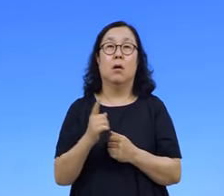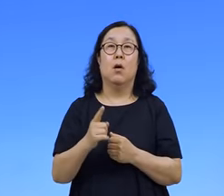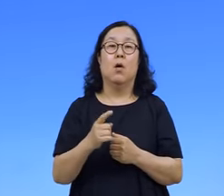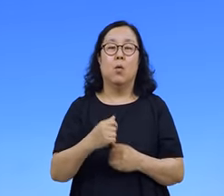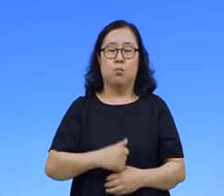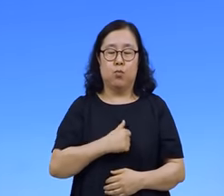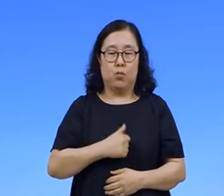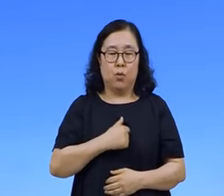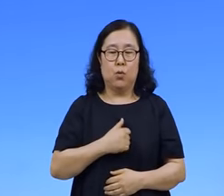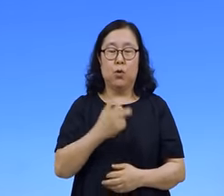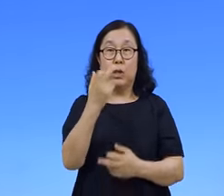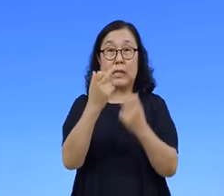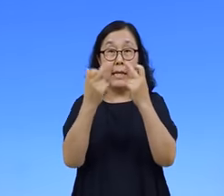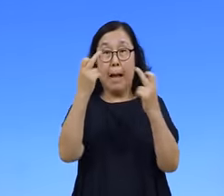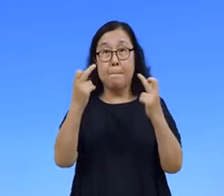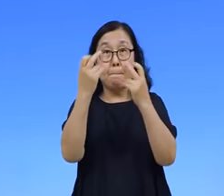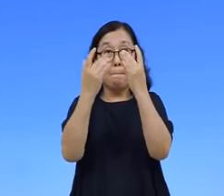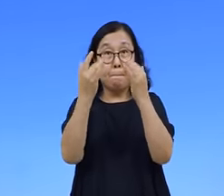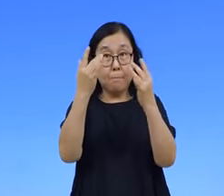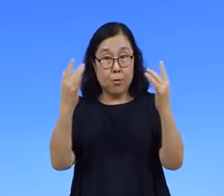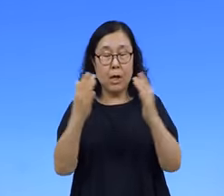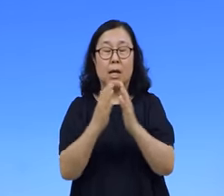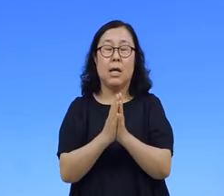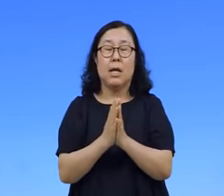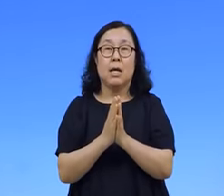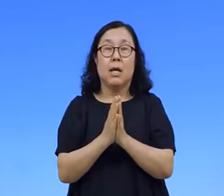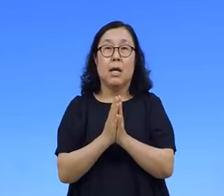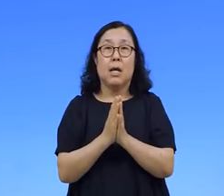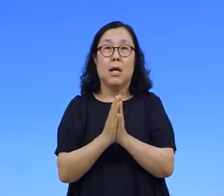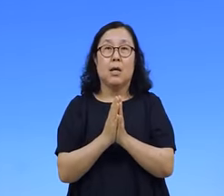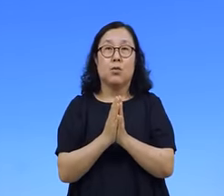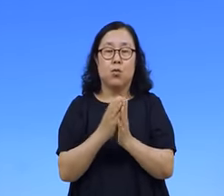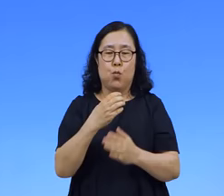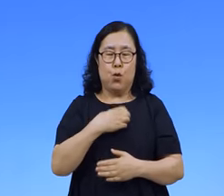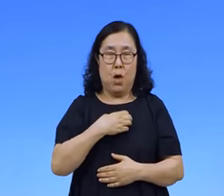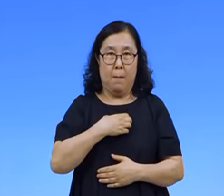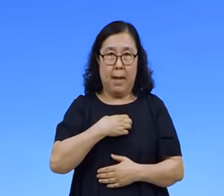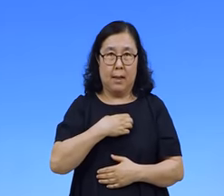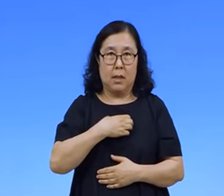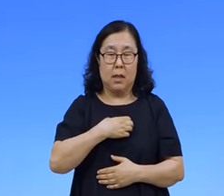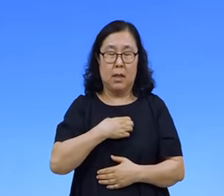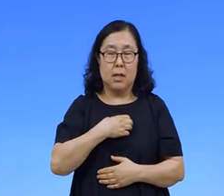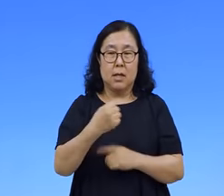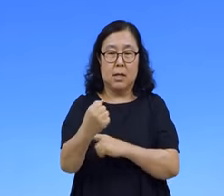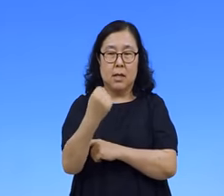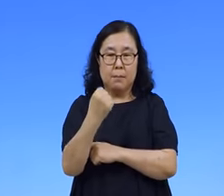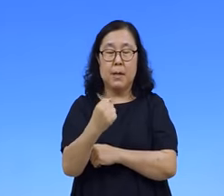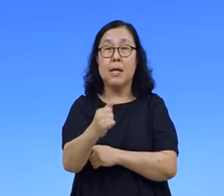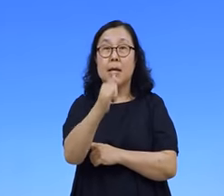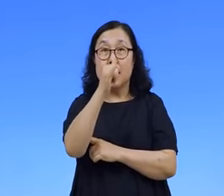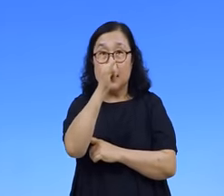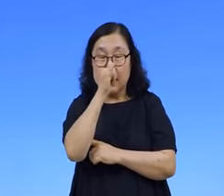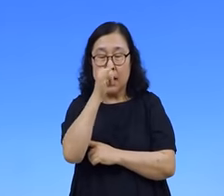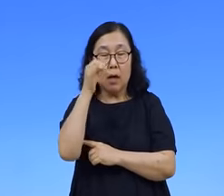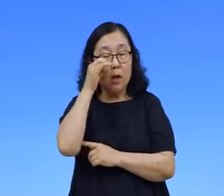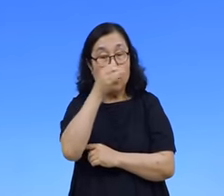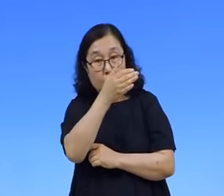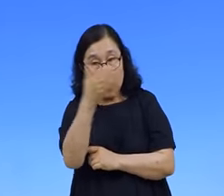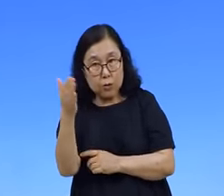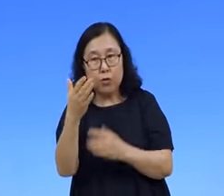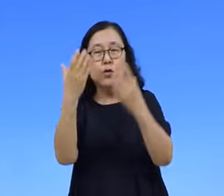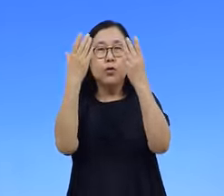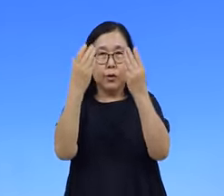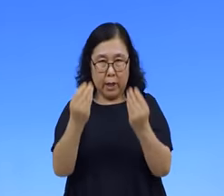이 산불이 통제가 되지 않는 에너지가 얼마나 위험한 파괴력을 가져다 주는가를